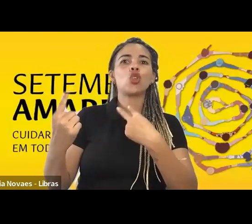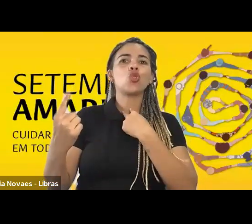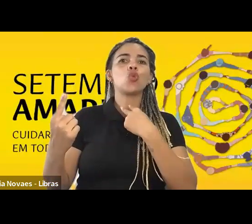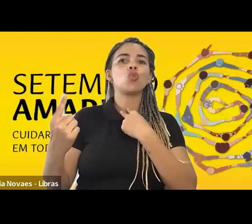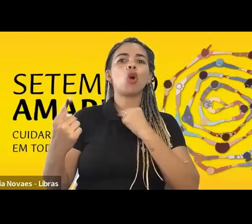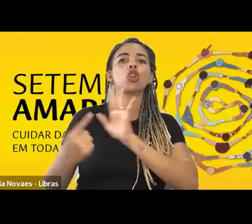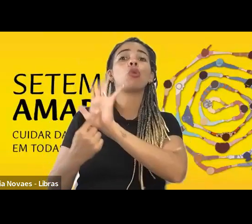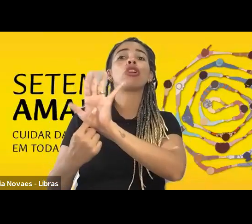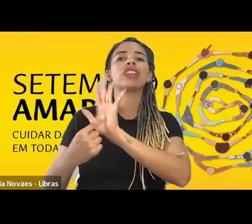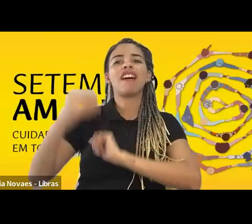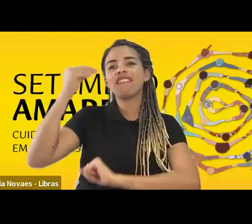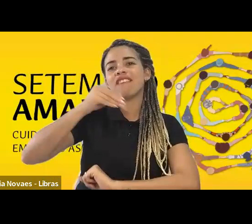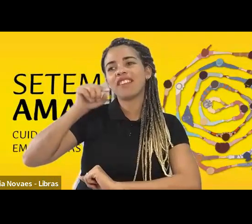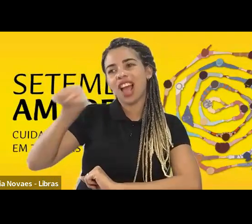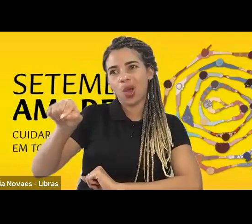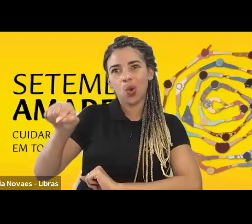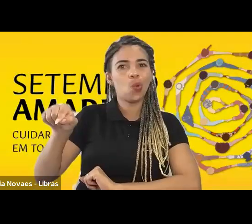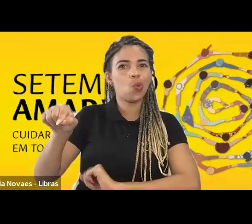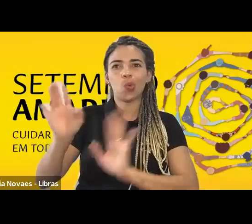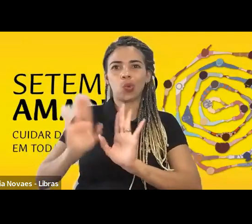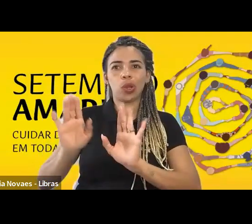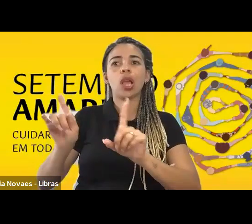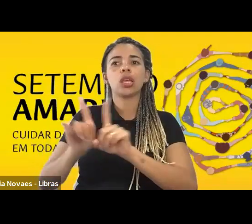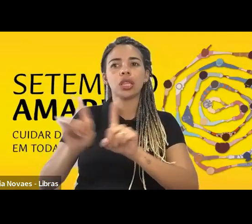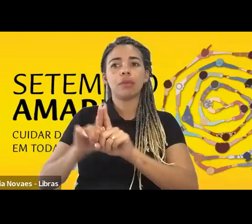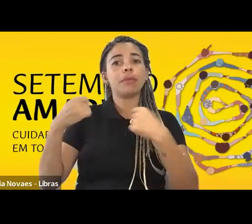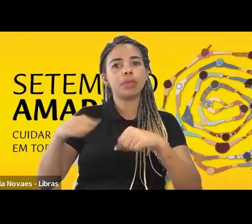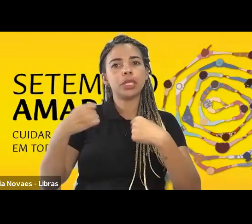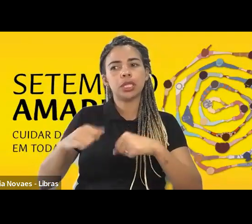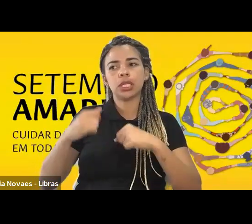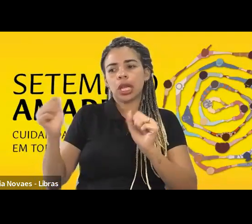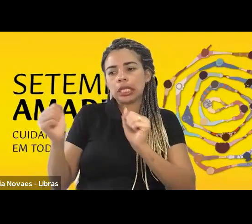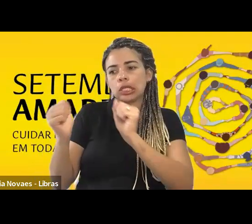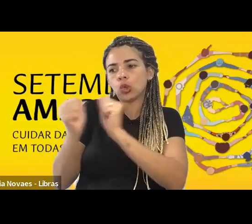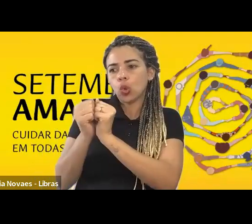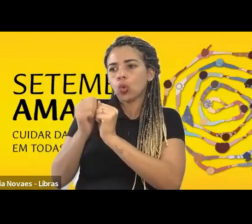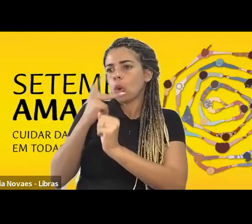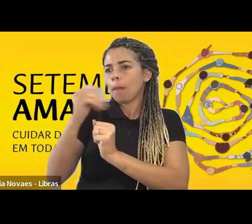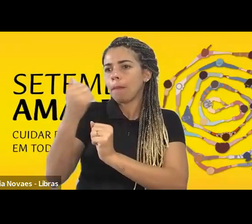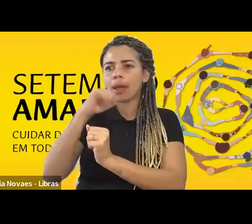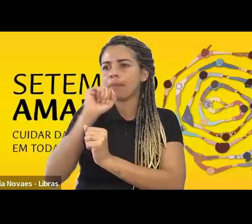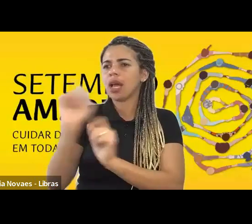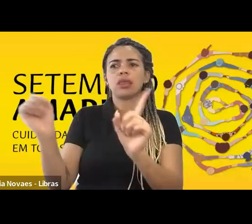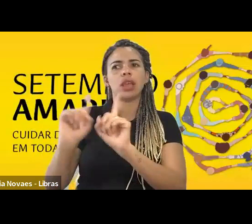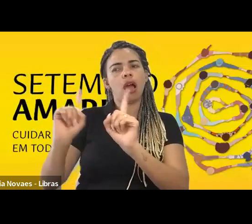isso, ele precisa se descolar da figura dos pais, né? Ele precisa sair da sombra dos pais para que ele possa, de fato, reconhecer a